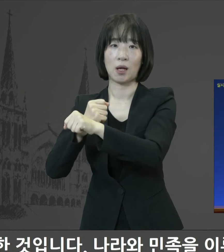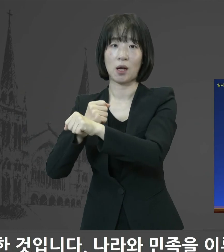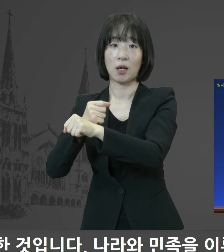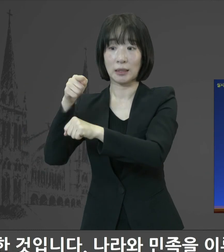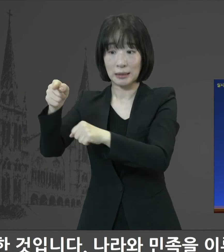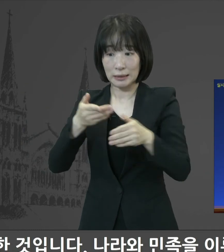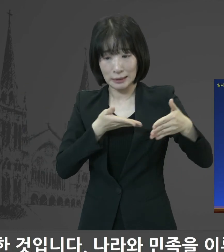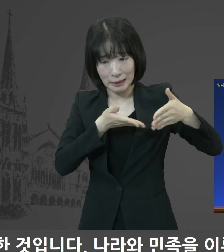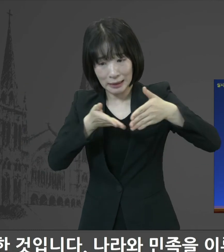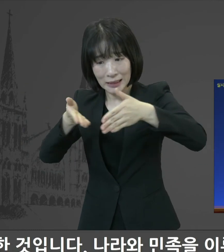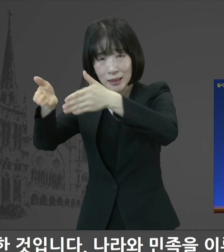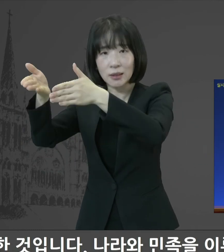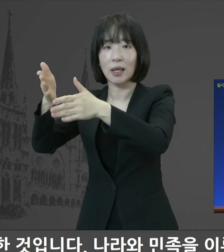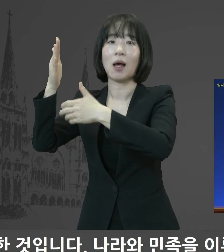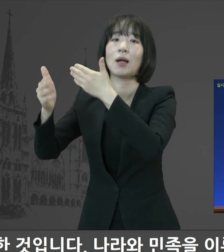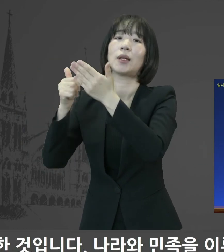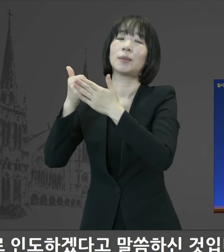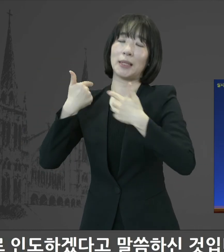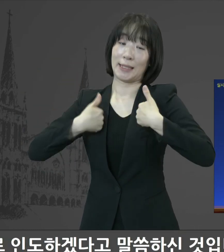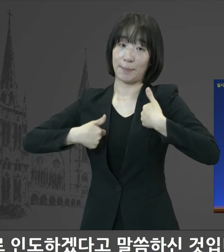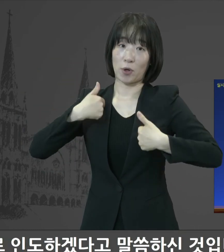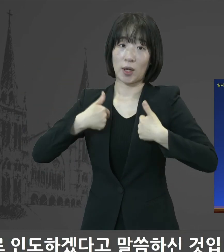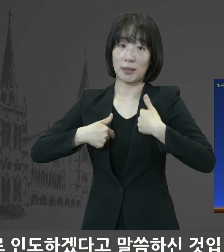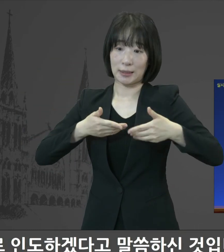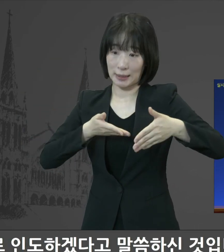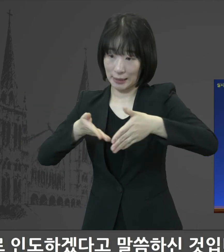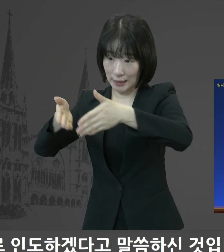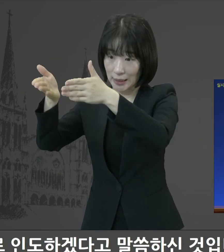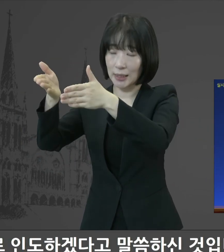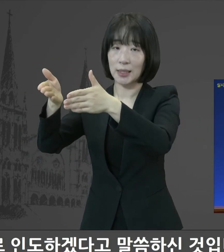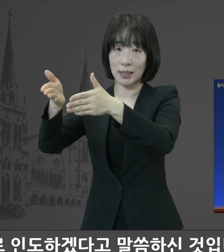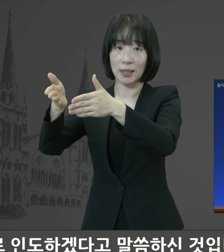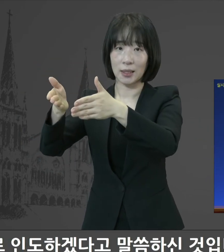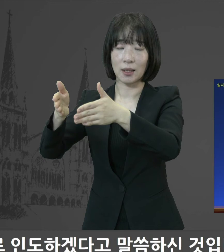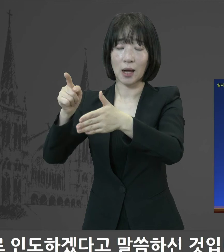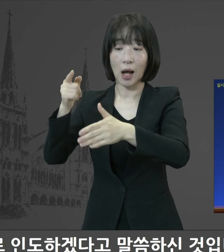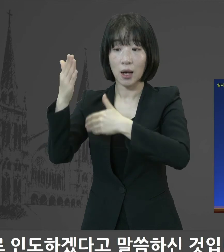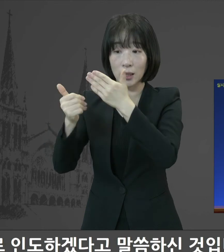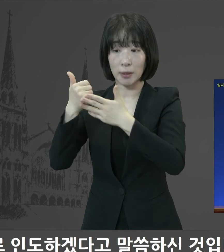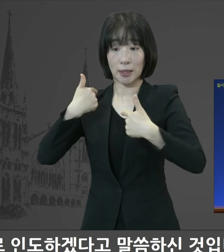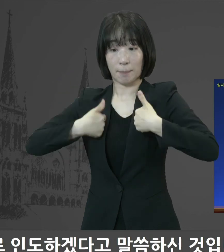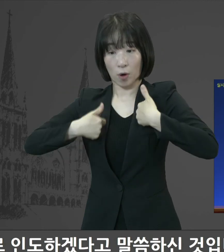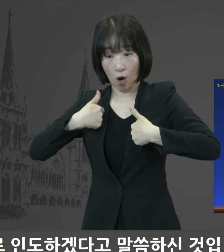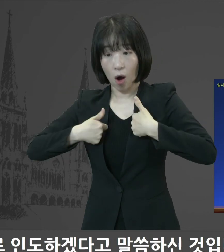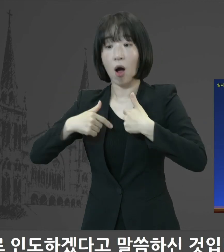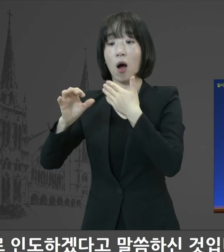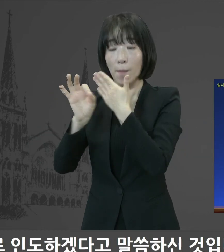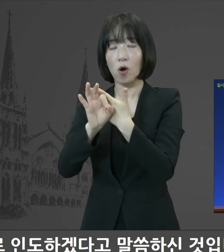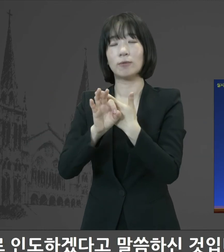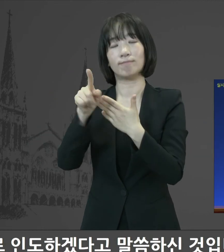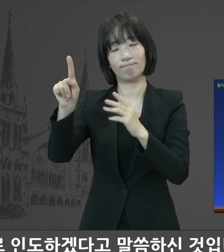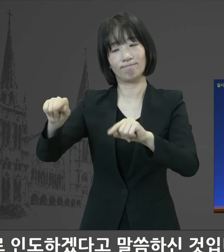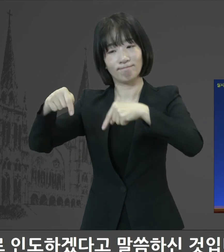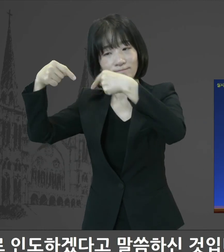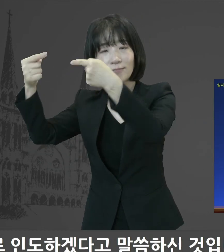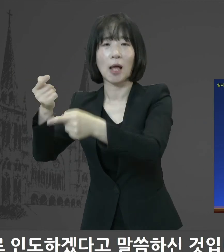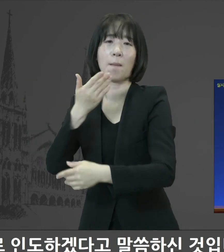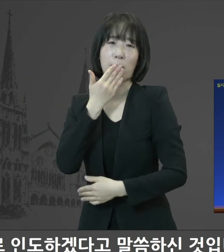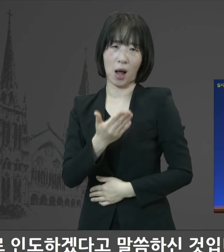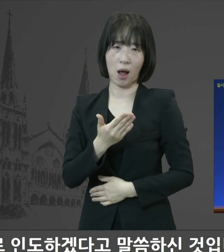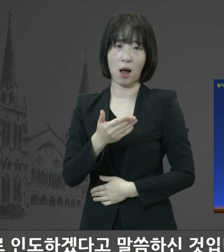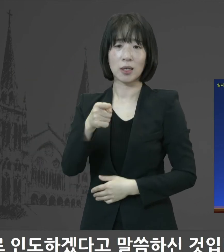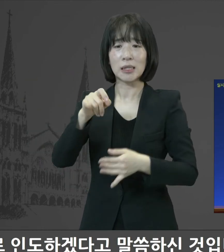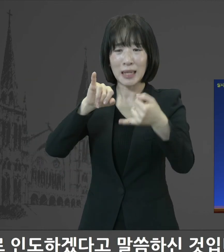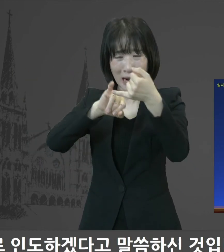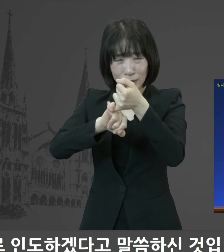길은 하나님이 기뻐하시는 하나님의 이끌림을 받았을 때 들어가게 된다는 사실이죠. 그래서 그 약속을 믿고